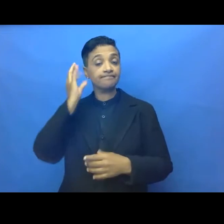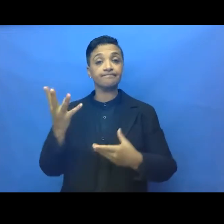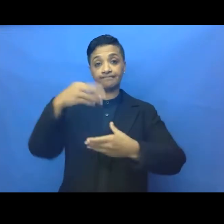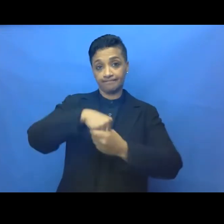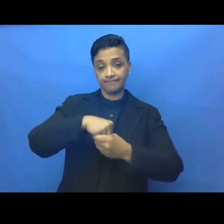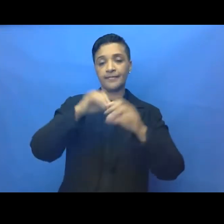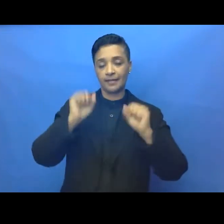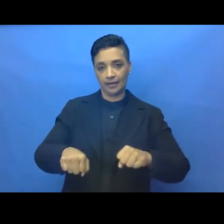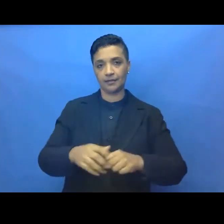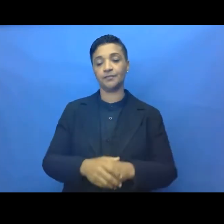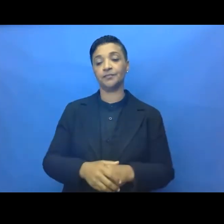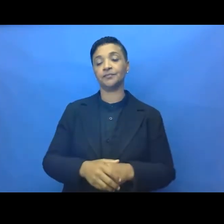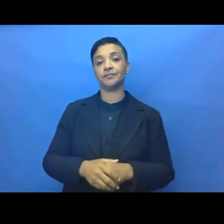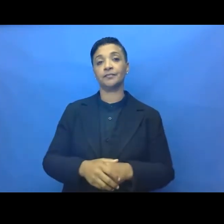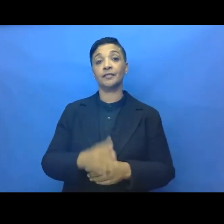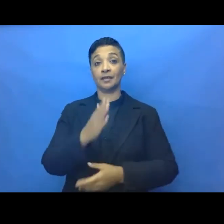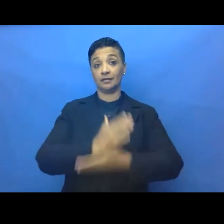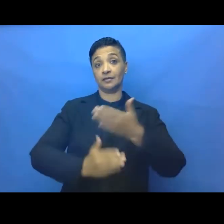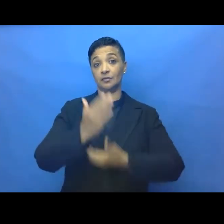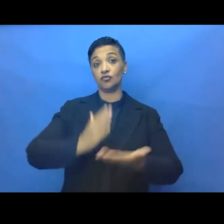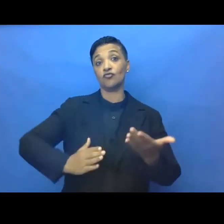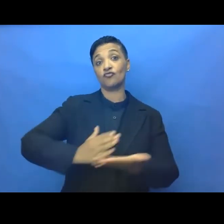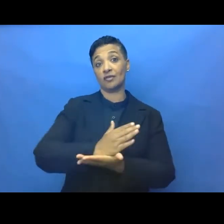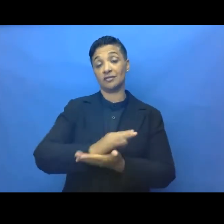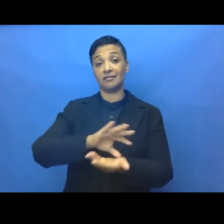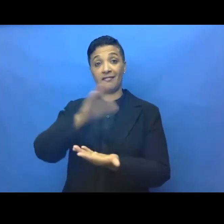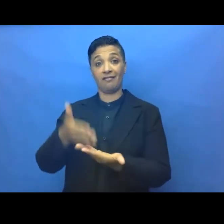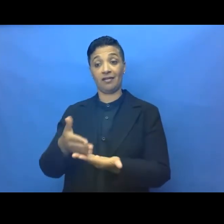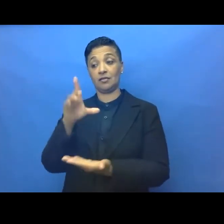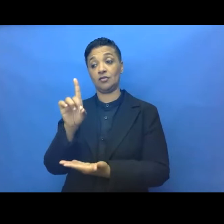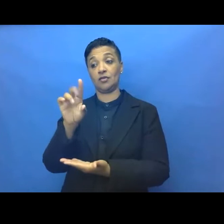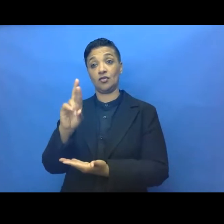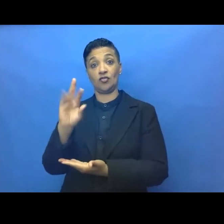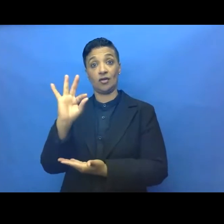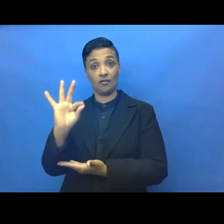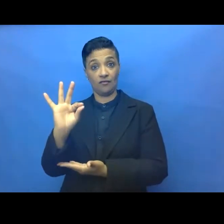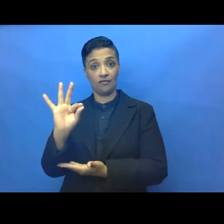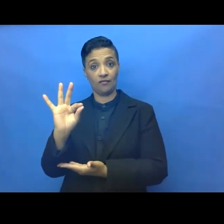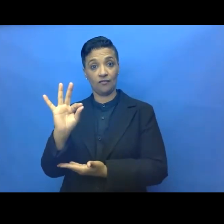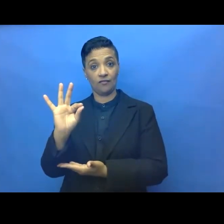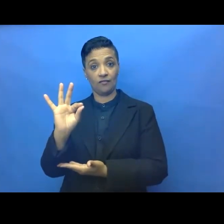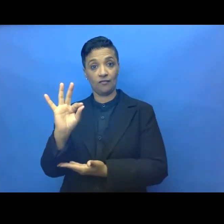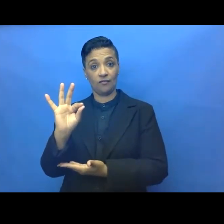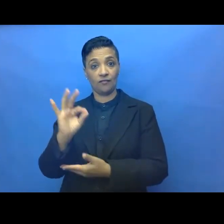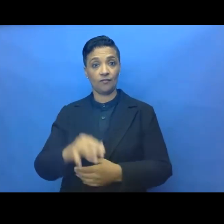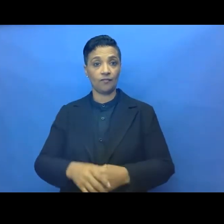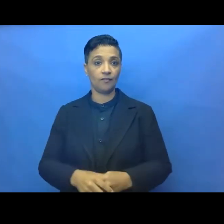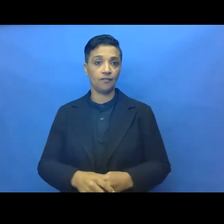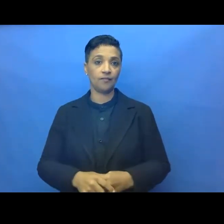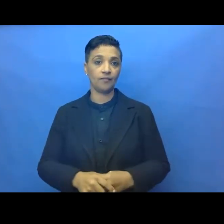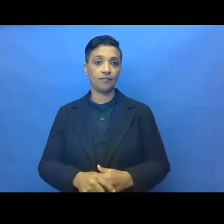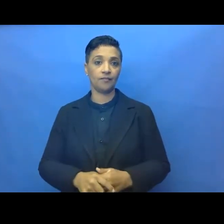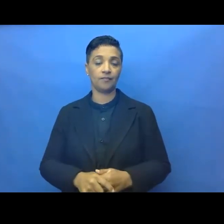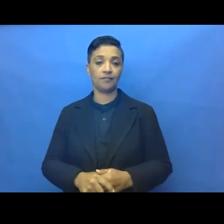à l'intersection du changement climatique, la réduction du risque des catastrophes, le handicap et le genre.